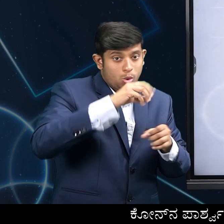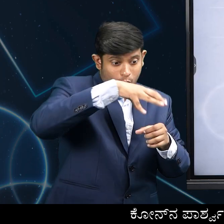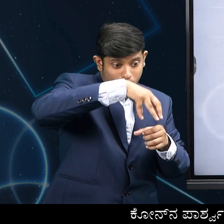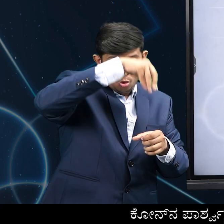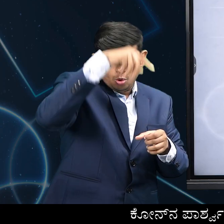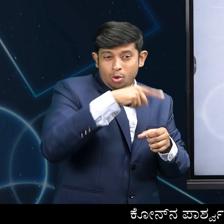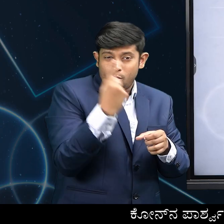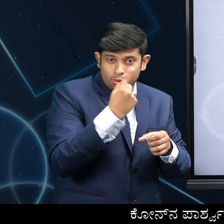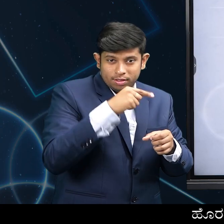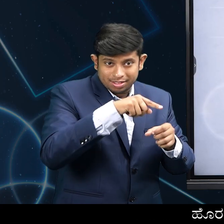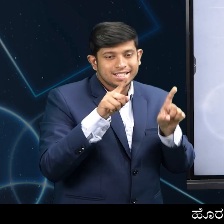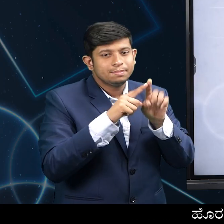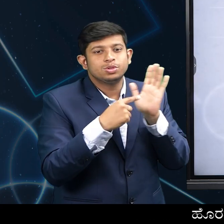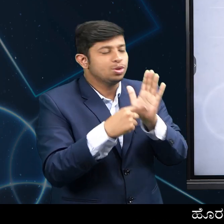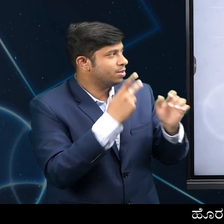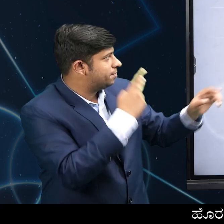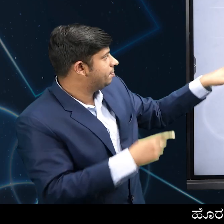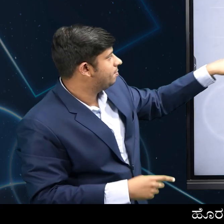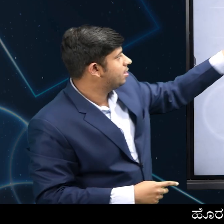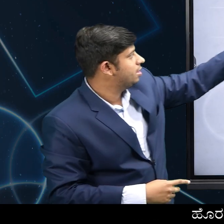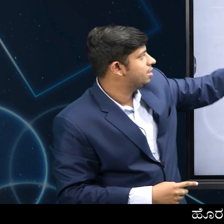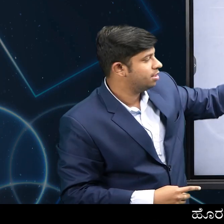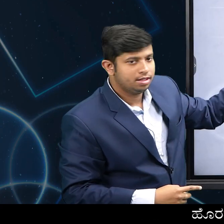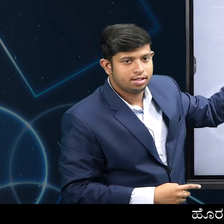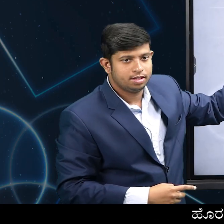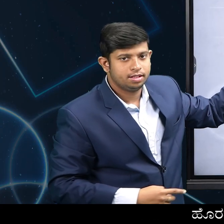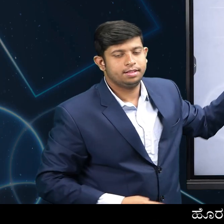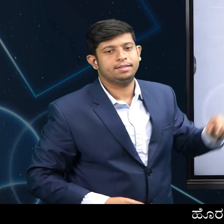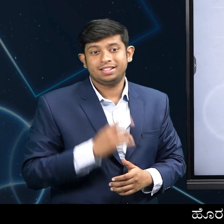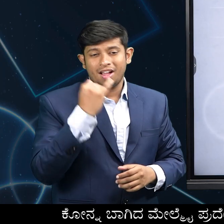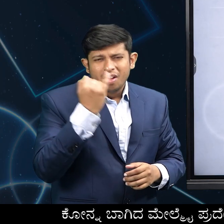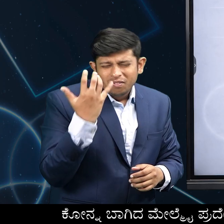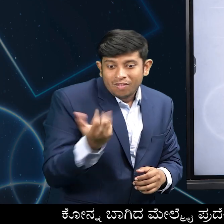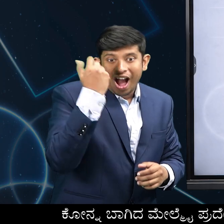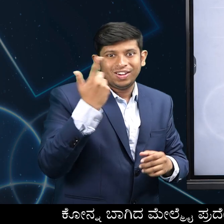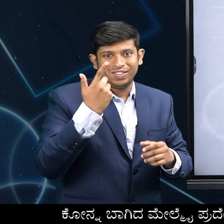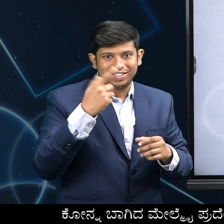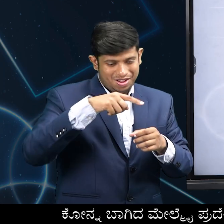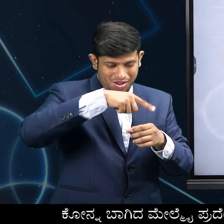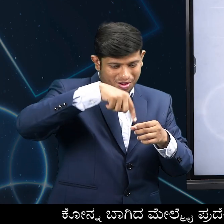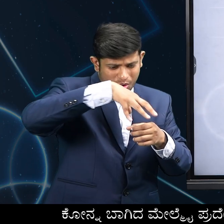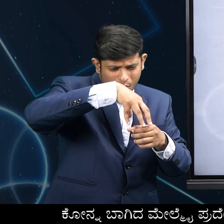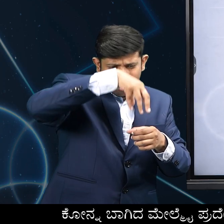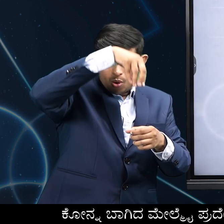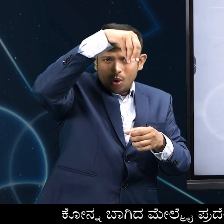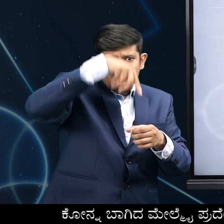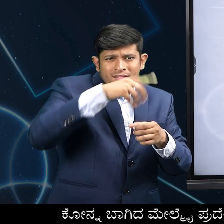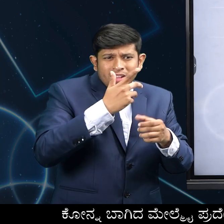ವಿಸ್ತೀರ್ಣವು ವೃತ್ತಾಕಾರದ ತಳವನ್ನ ಹೊರತುಪಡಿಸಿ ಕೋನ್ನ ಬಾಗಿದ ಮೇಲ್ಮೈಯಾಗಿದೆ. ಕೋನ್ನ ಬಾಗಿದ ಮೇಲ್ಮೈ ಪ್ರದೇಶವನ್ನ ಕಂಡುಹಿಡಿಯಲು